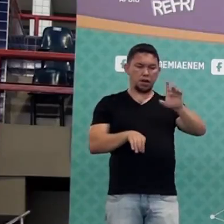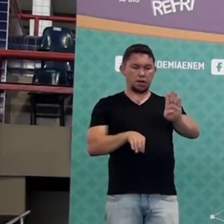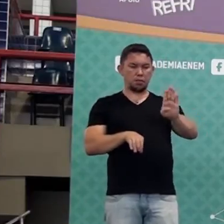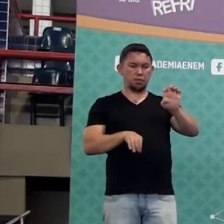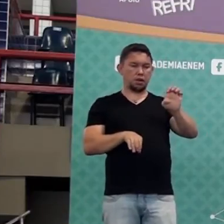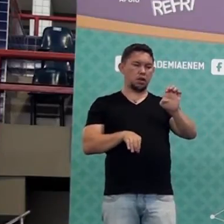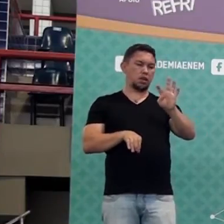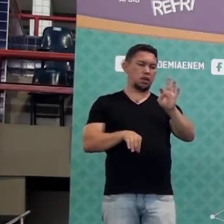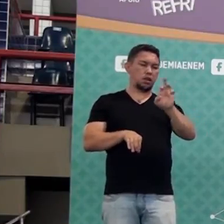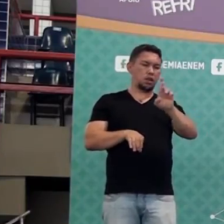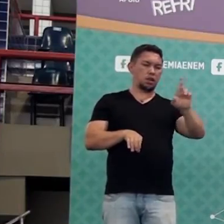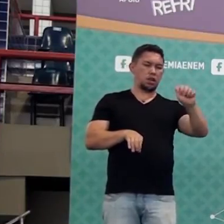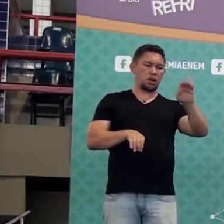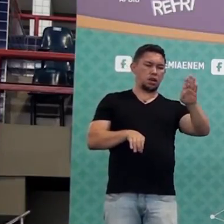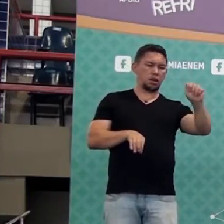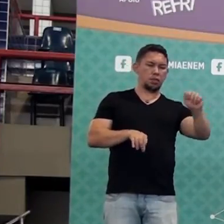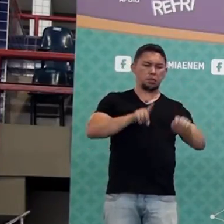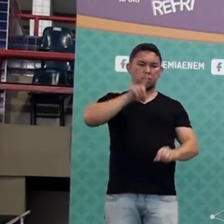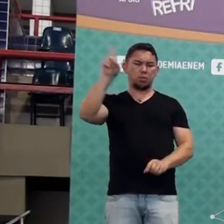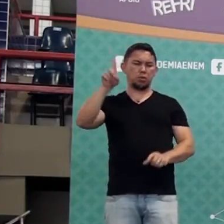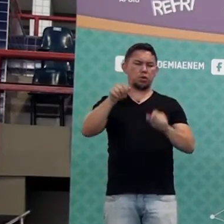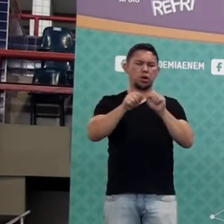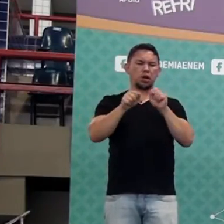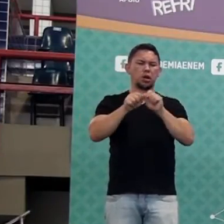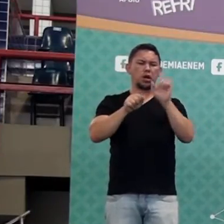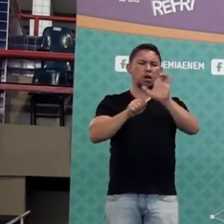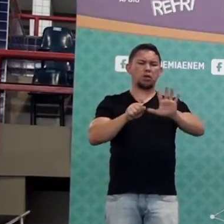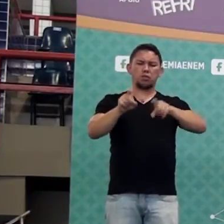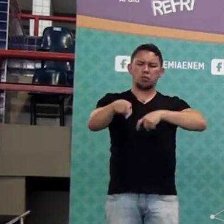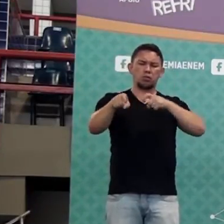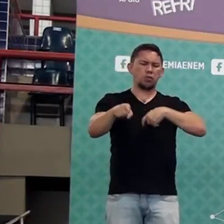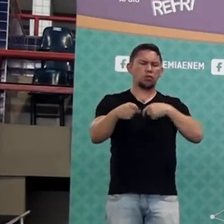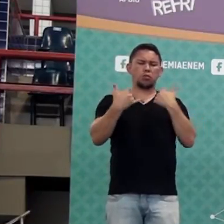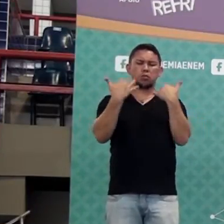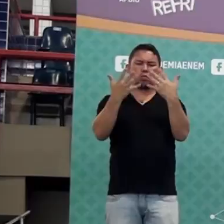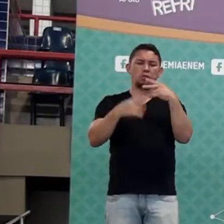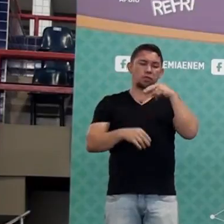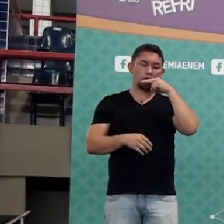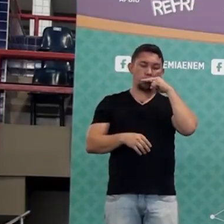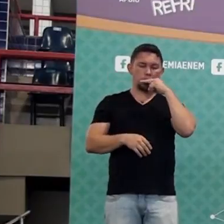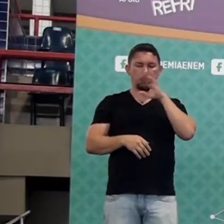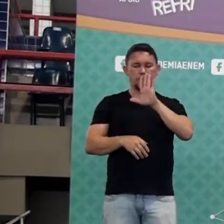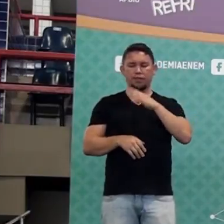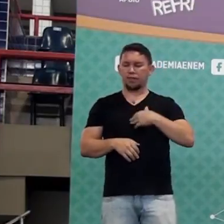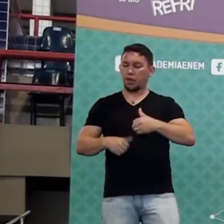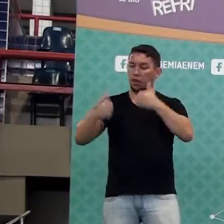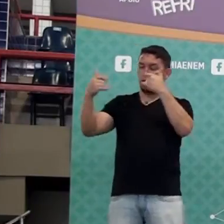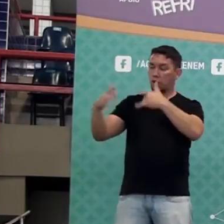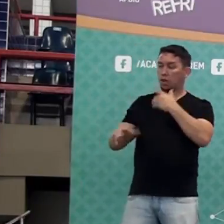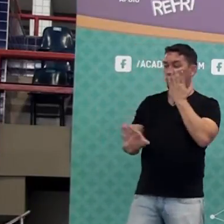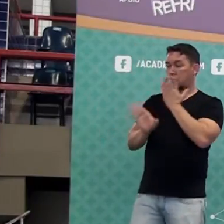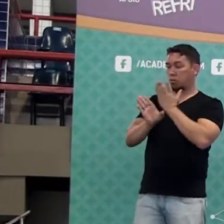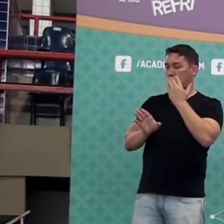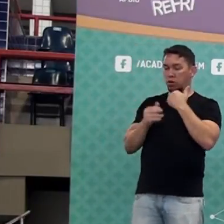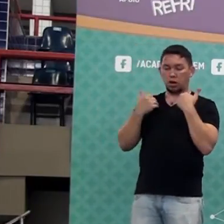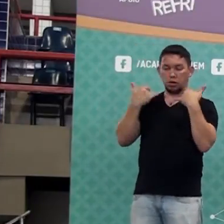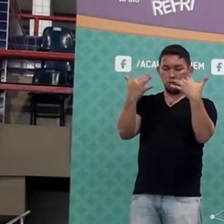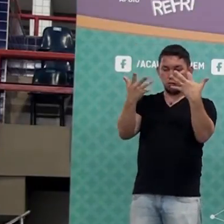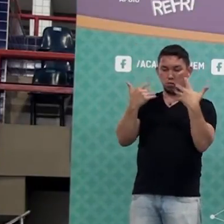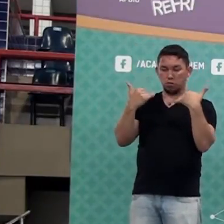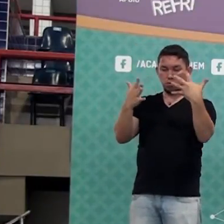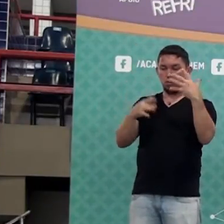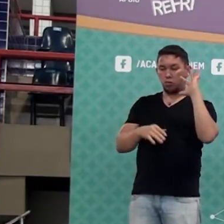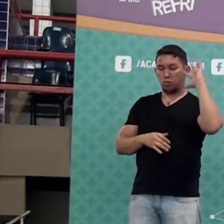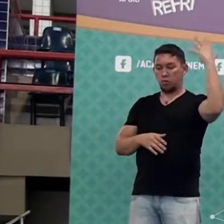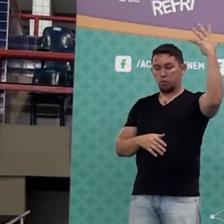e os europeus também não produzem etanol a partir da cana-de-açúcar? Porque a cana-de-açúcar é uma cultura vegetal que só dá